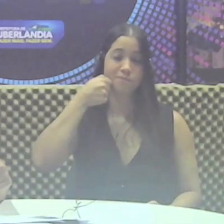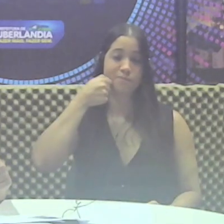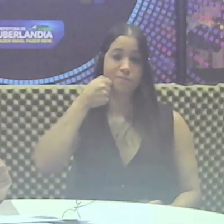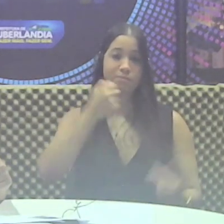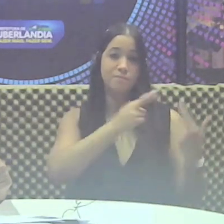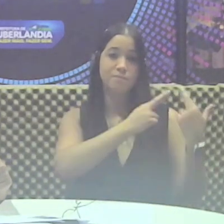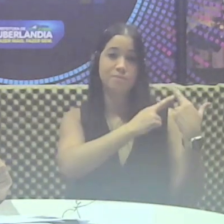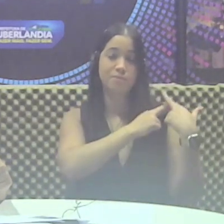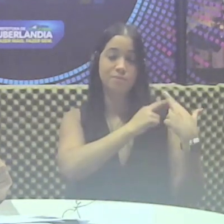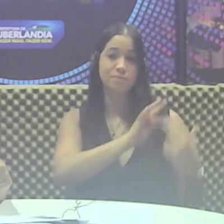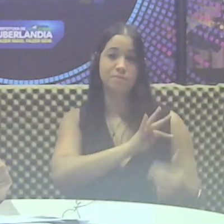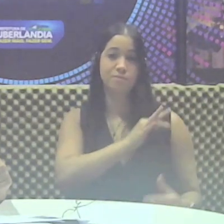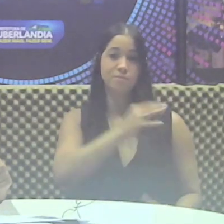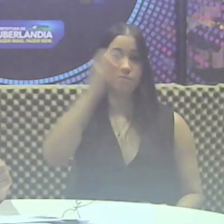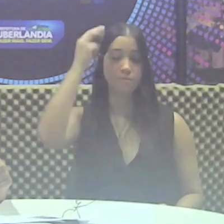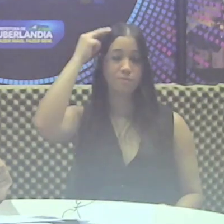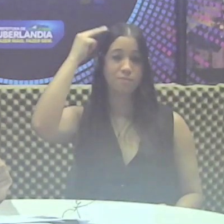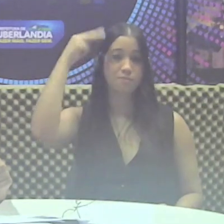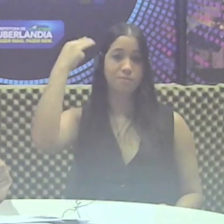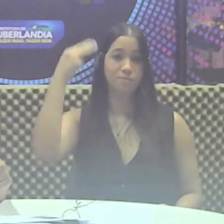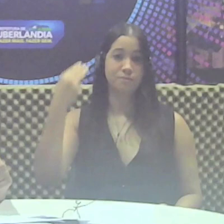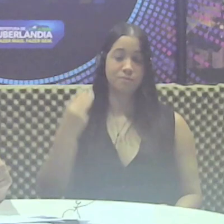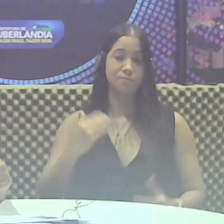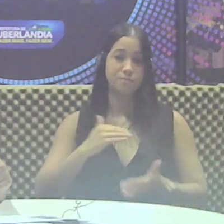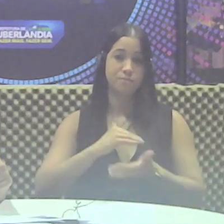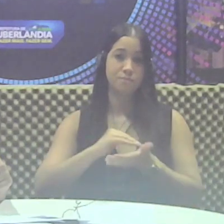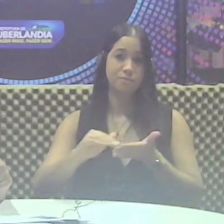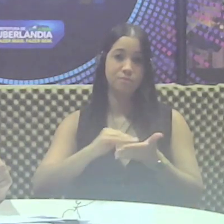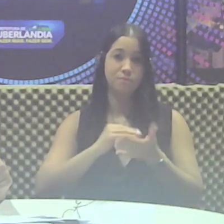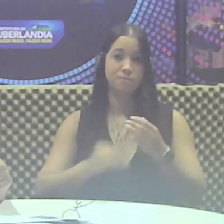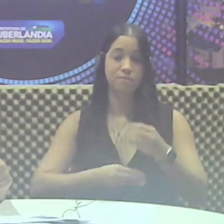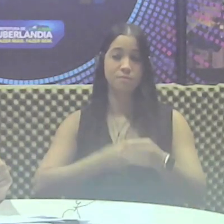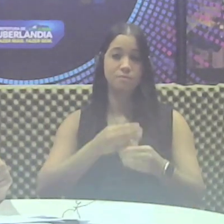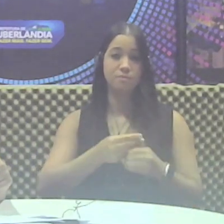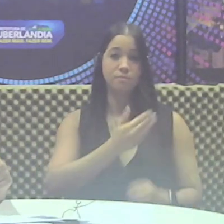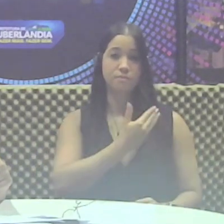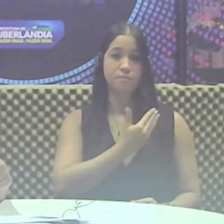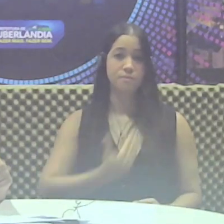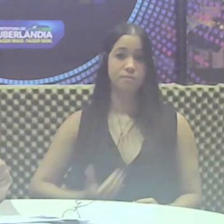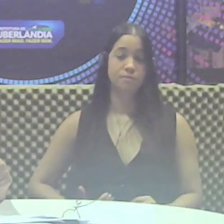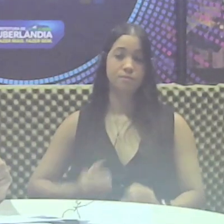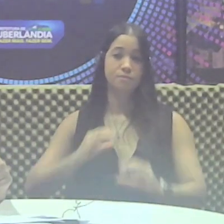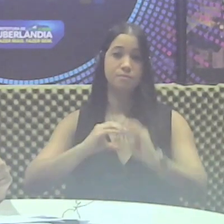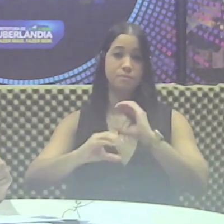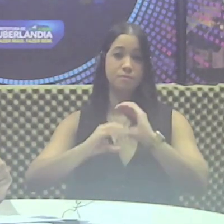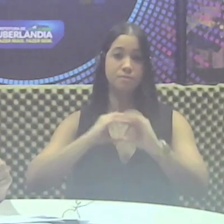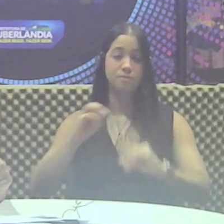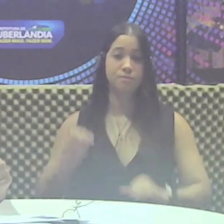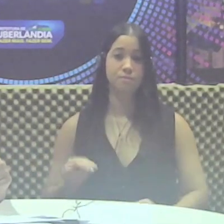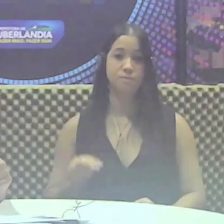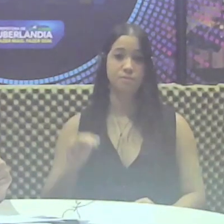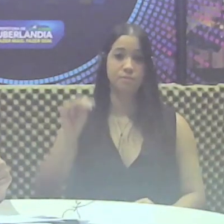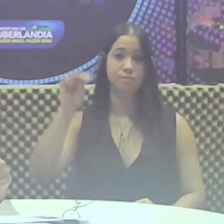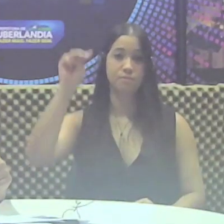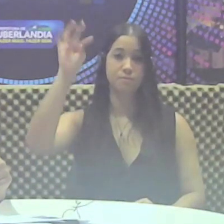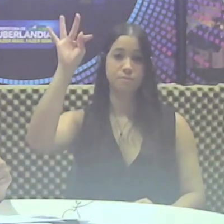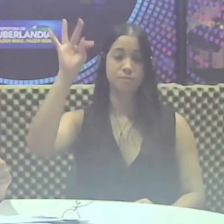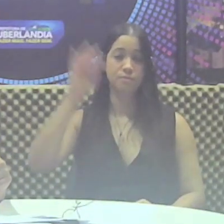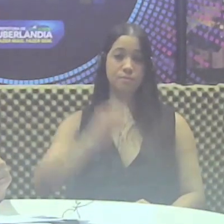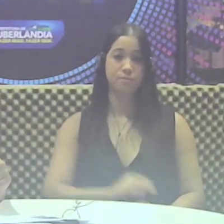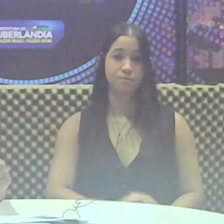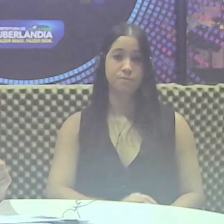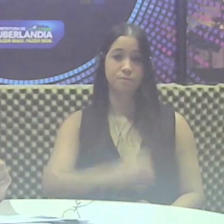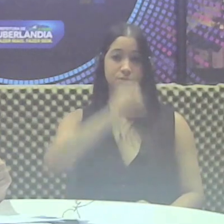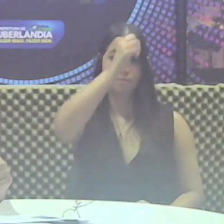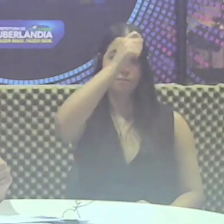Valentim. Responsável técnico, Matheus Queiroz. Secretário Municipal de Governo e Comunicação, Marco Túlio de Castro